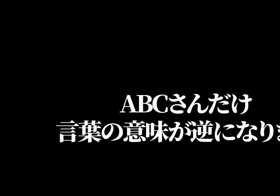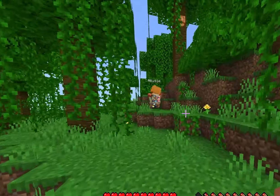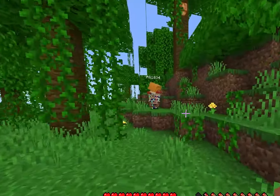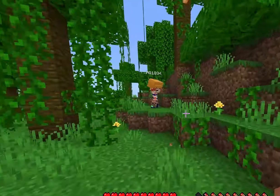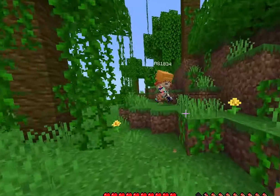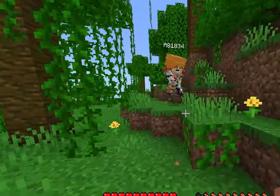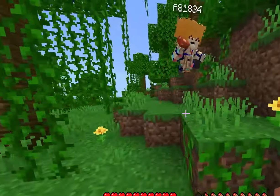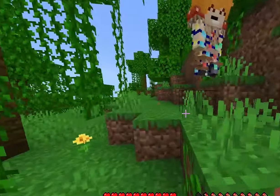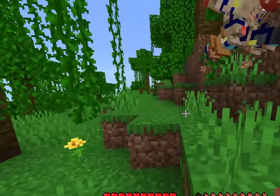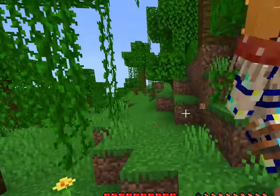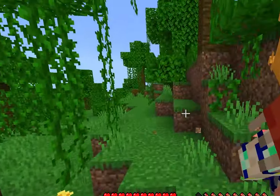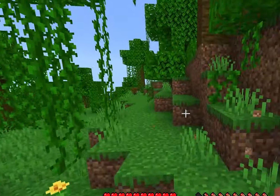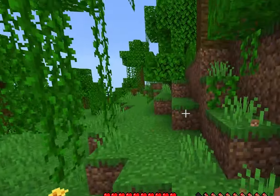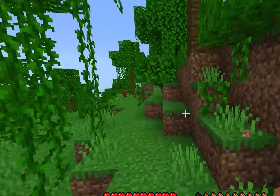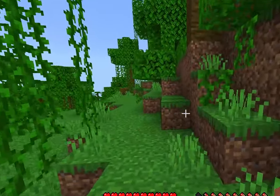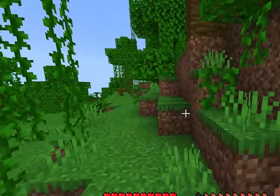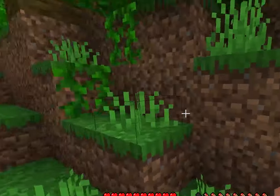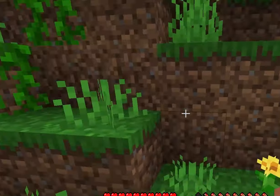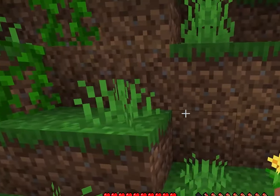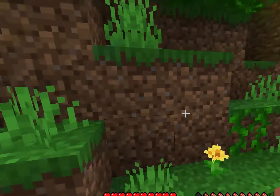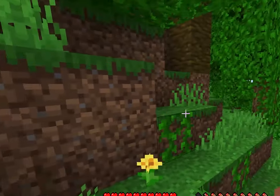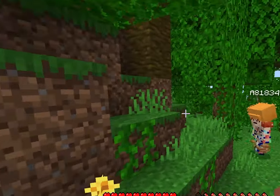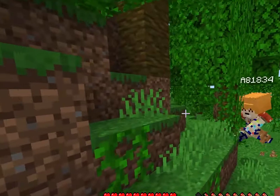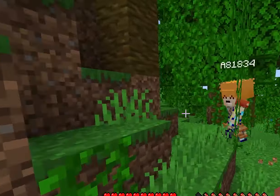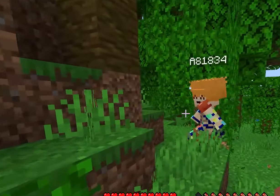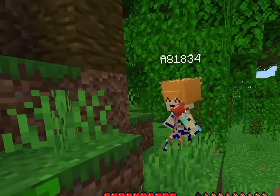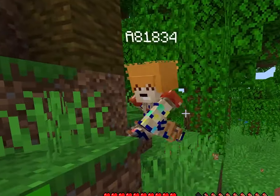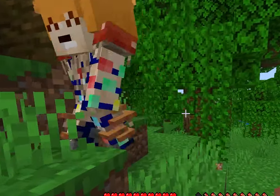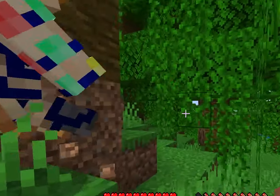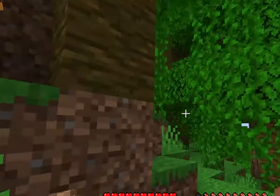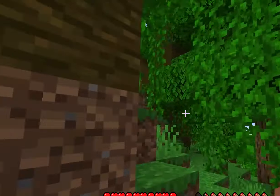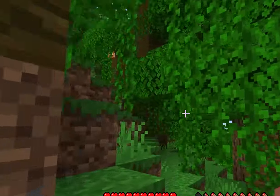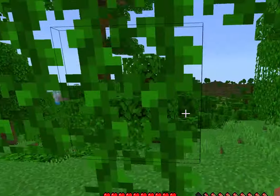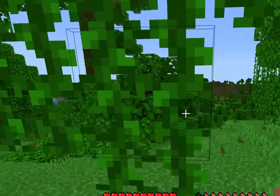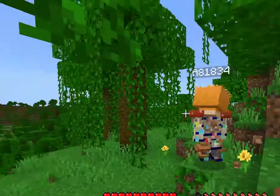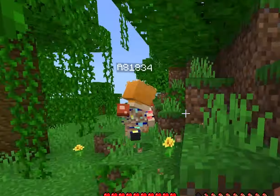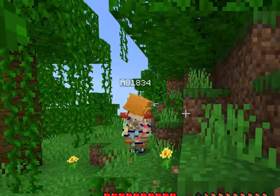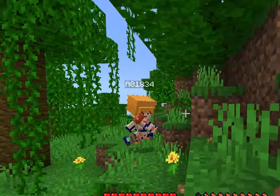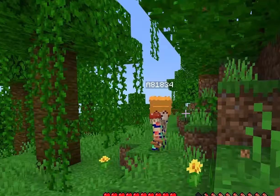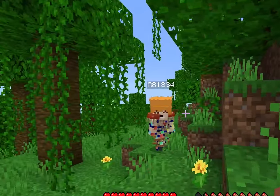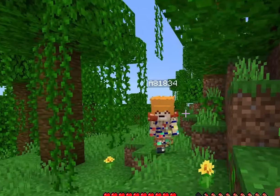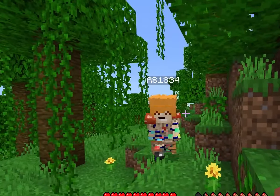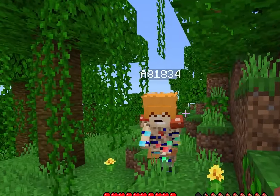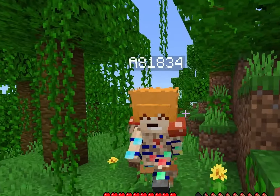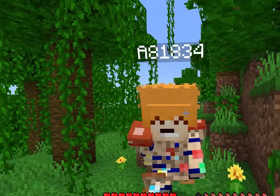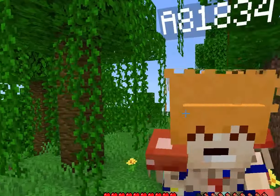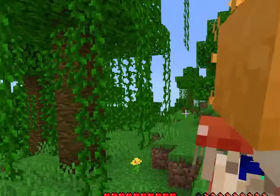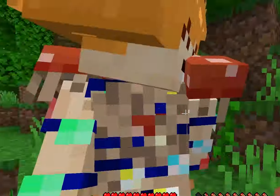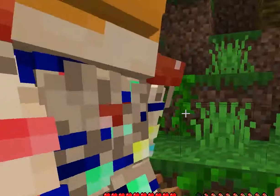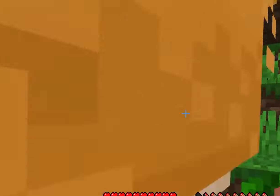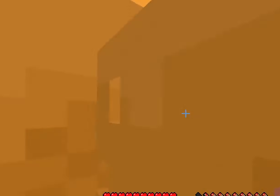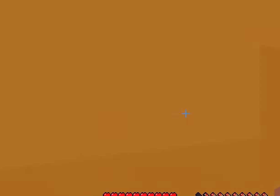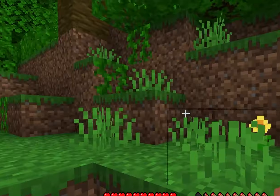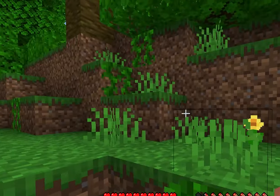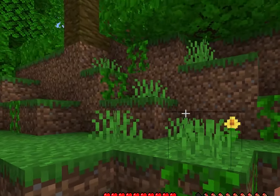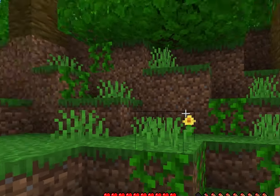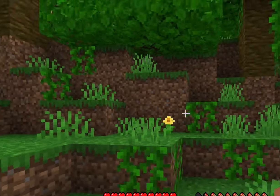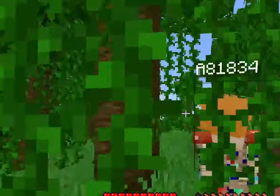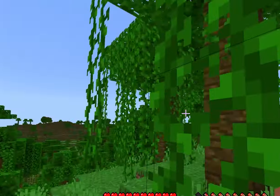どうも両方ですどうもABCです本当ですか?BCじゃない人ですない人、そうですねABC